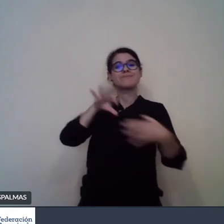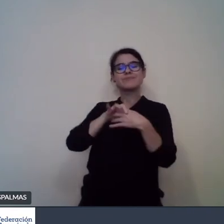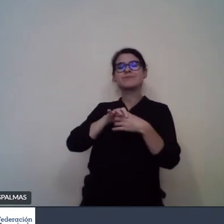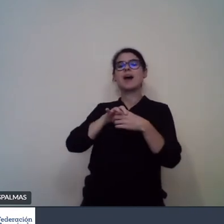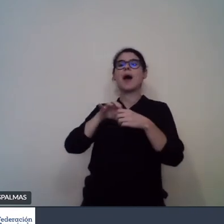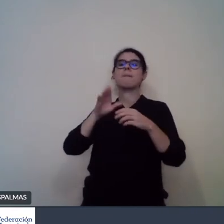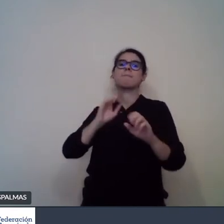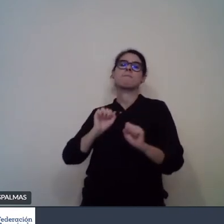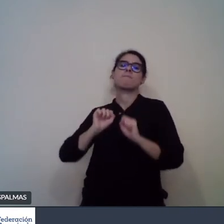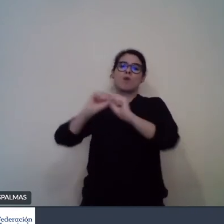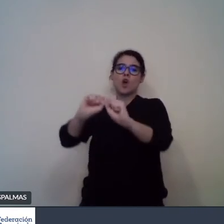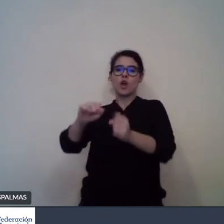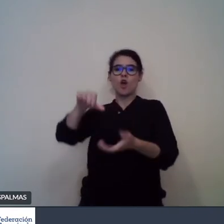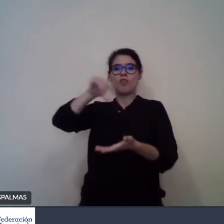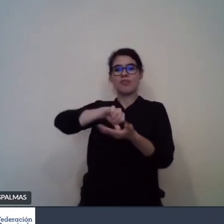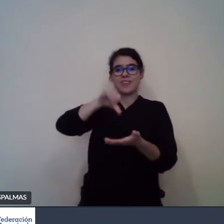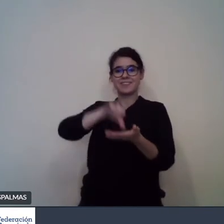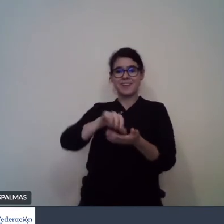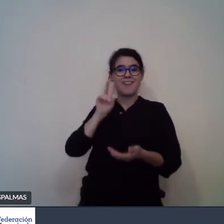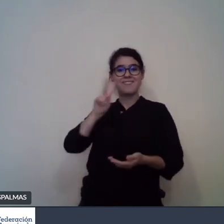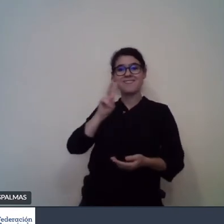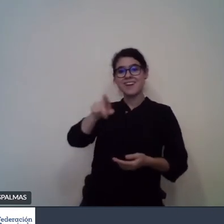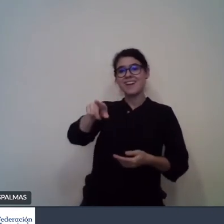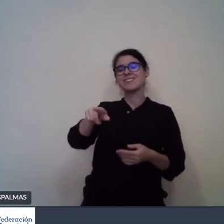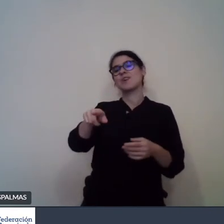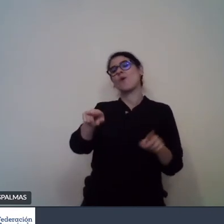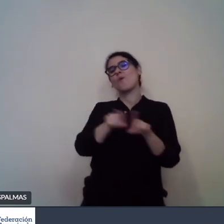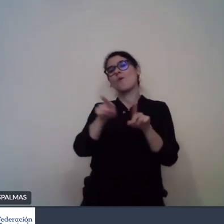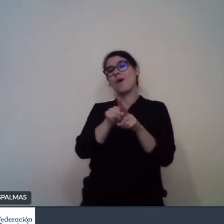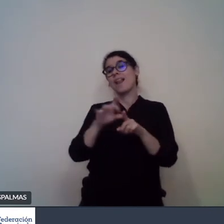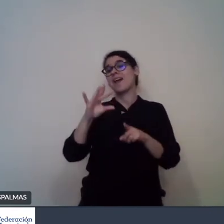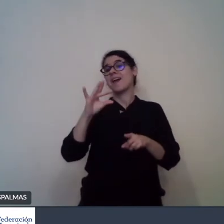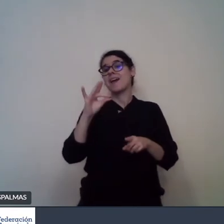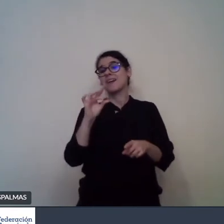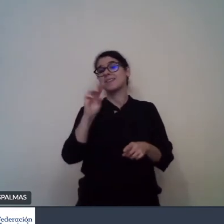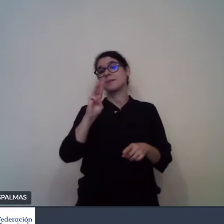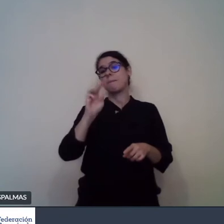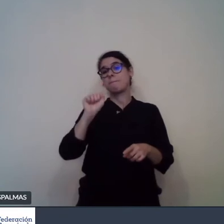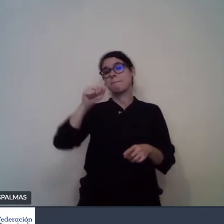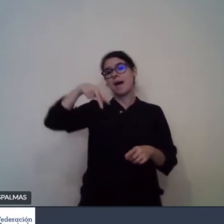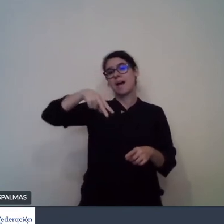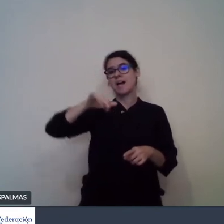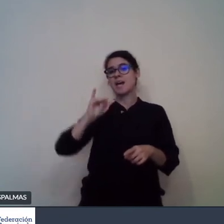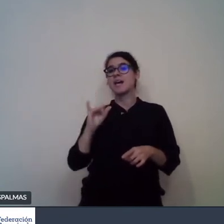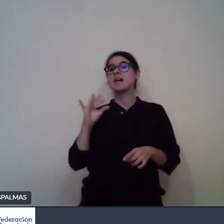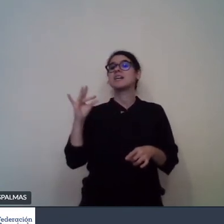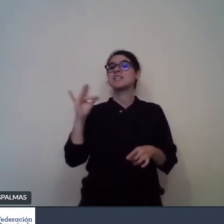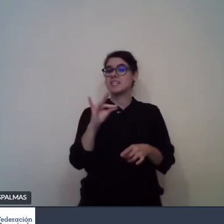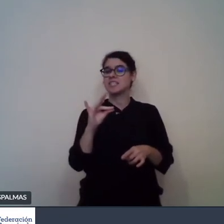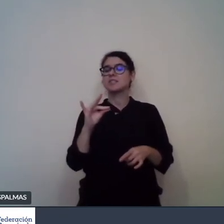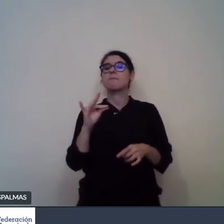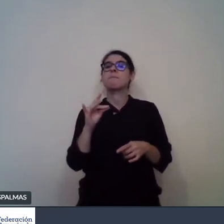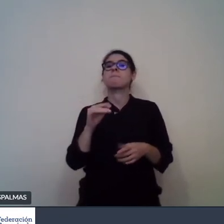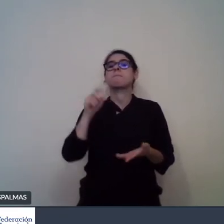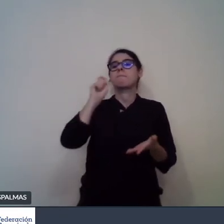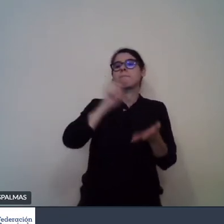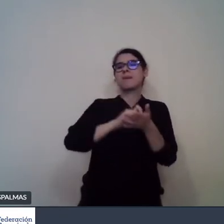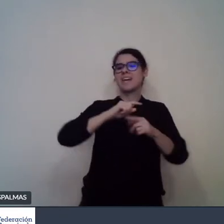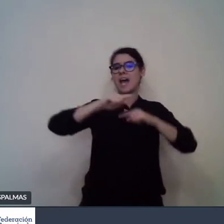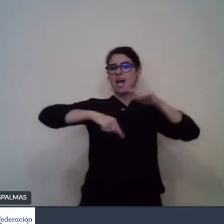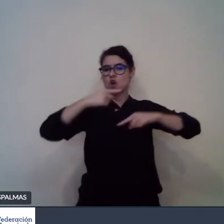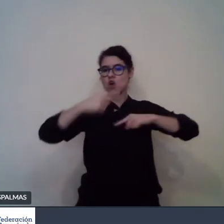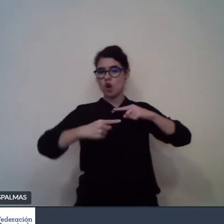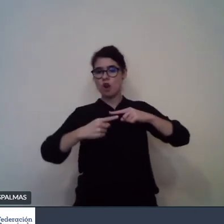pero evidentemente el ángulo no era ese. Aún así, está listo porque lo que hace es bloquear al que